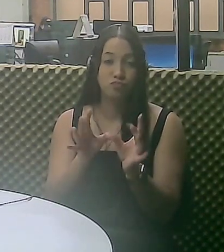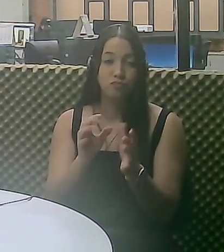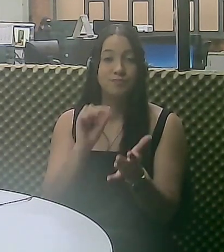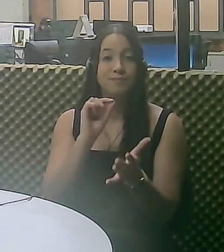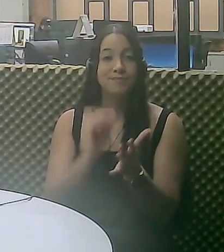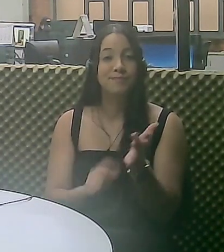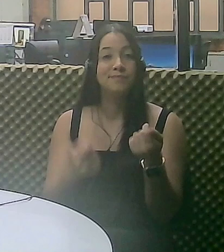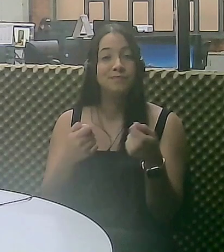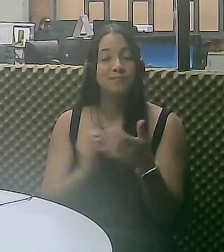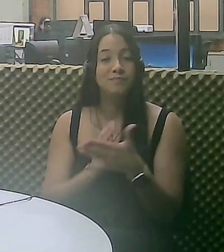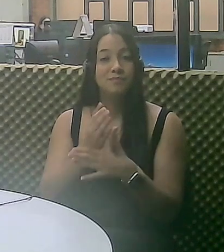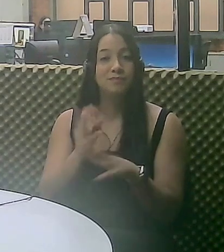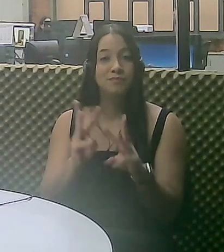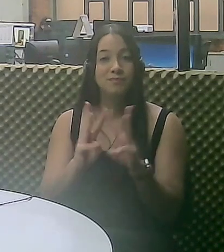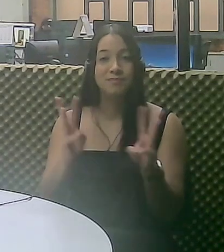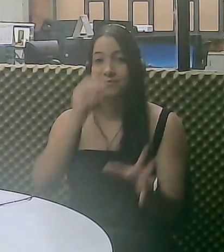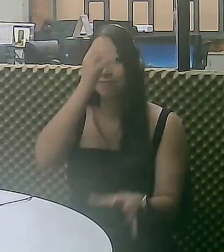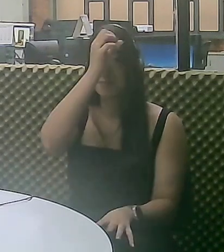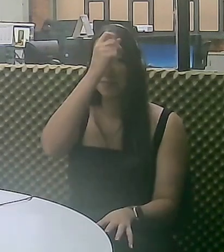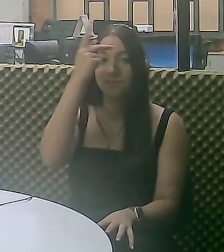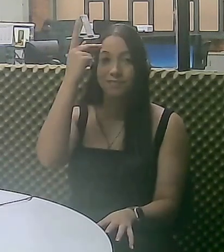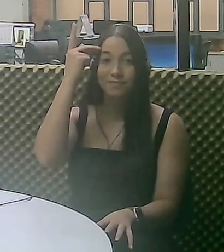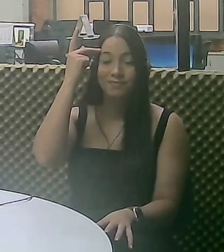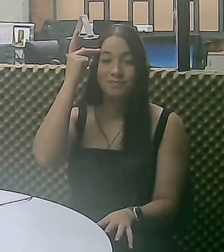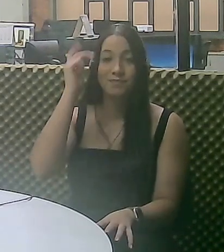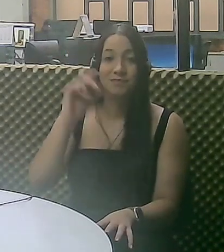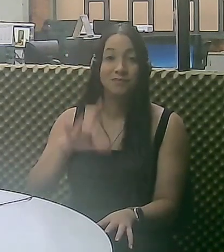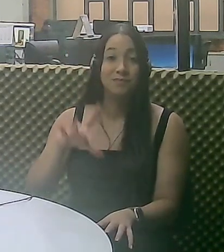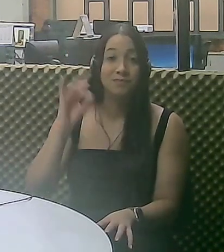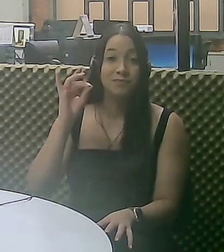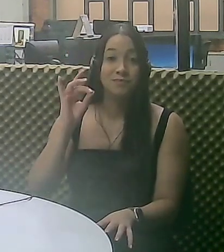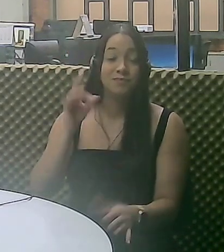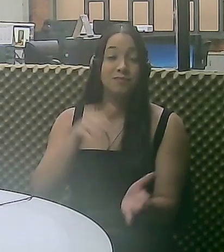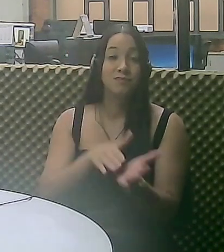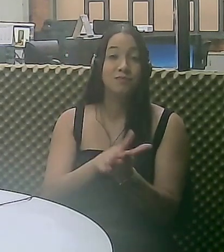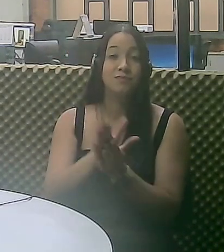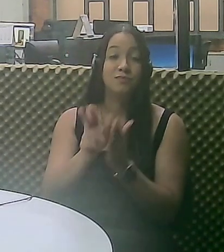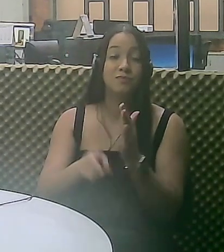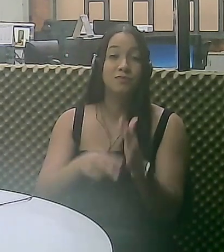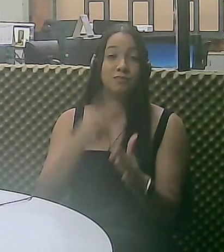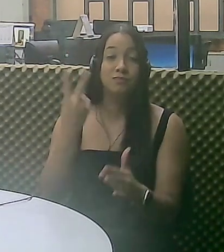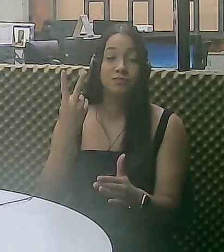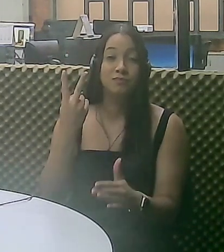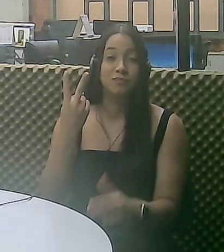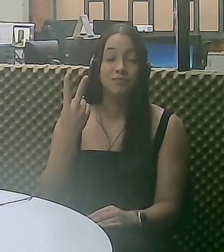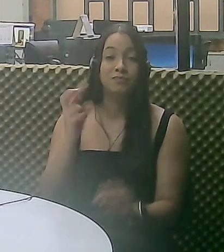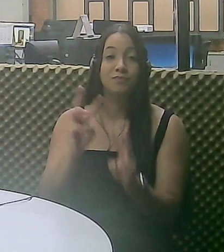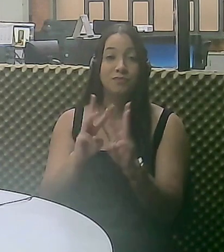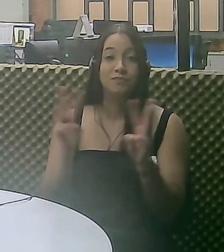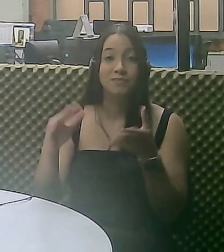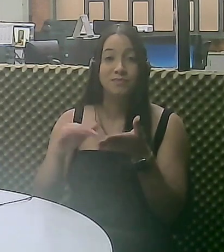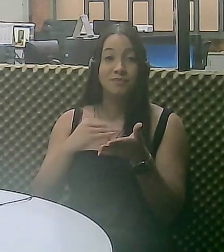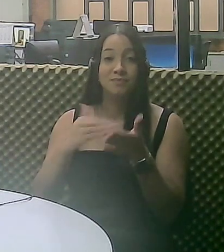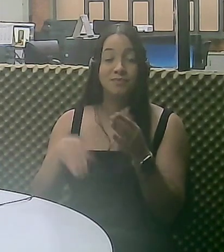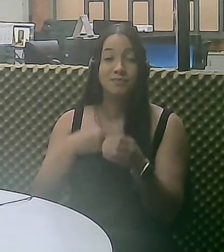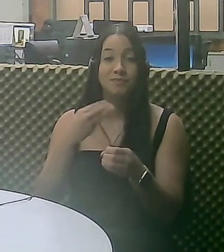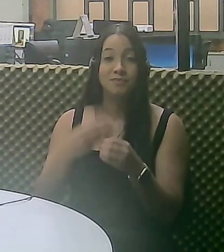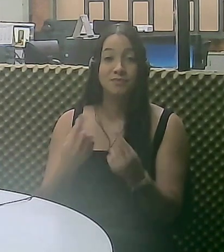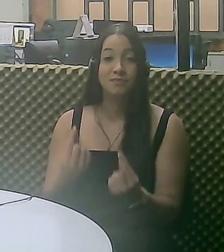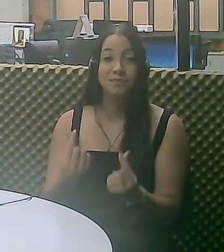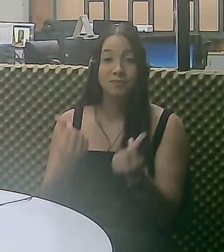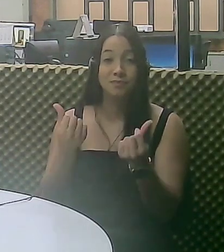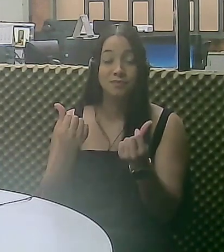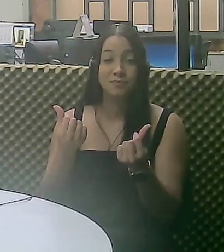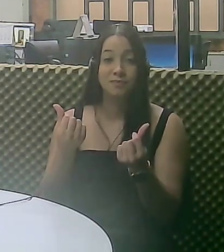cadastro, basta acessar o site da Prefeitura dentro da opção Emissão de Segunda Via, na página da Secretaria Municipal de